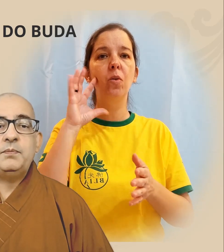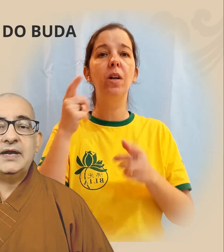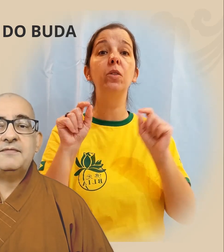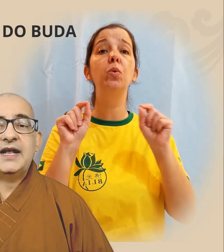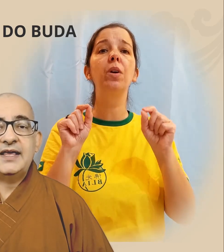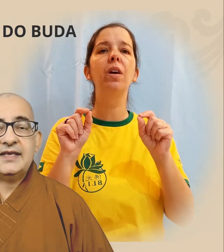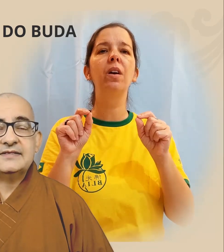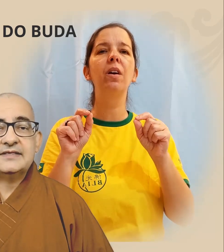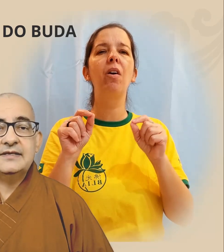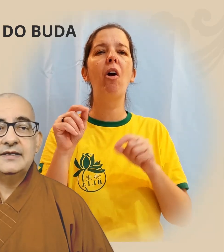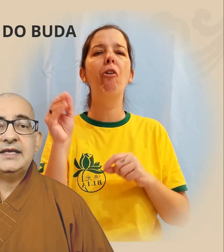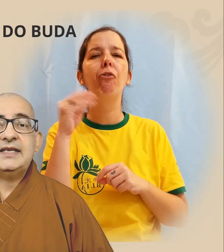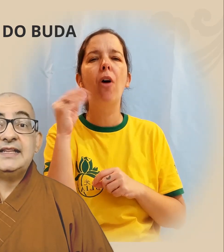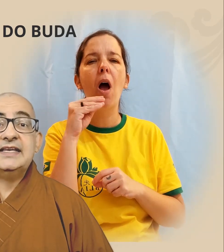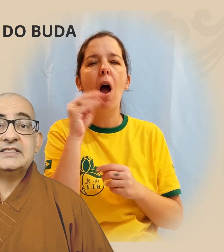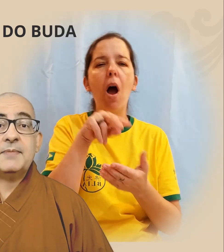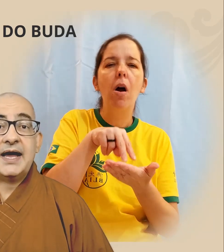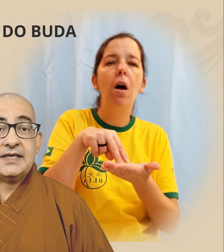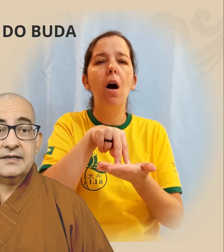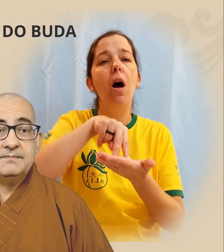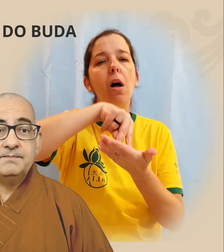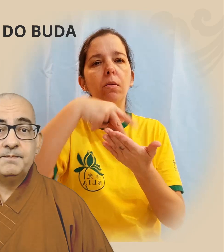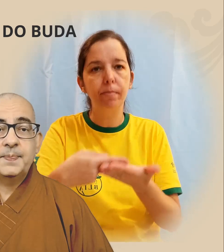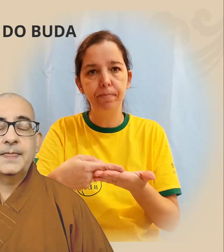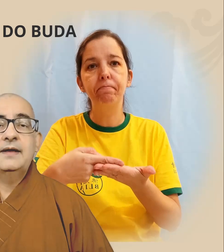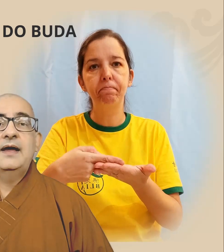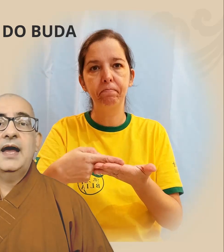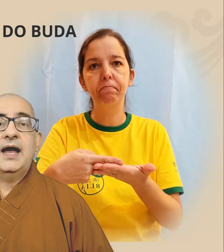vencido pela fraqueza e desmaia.